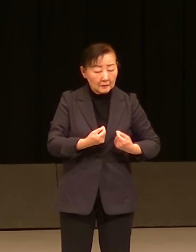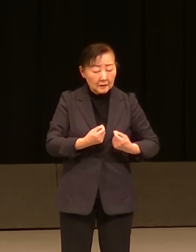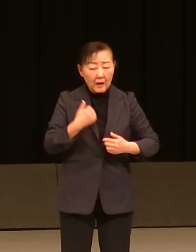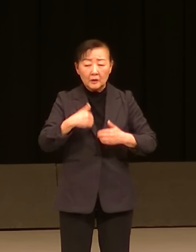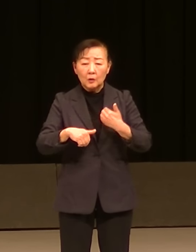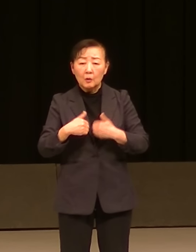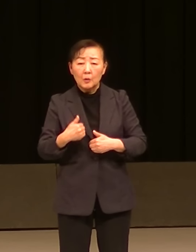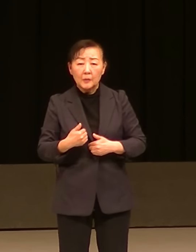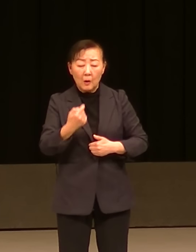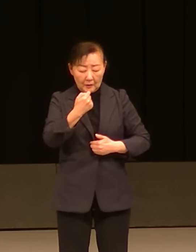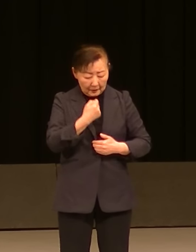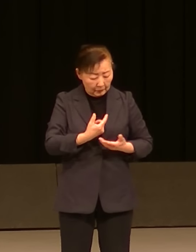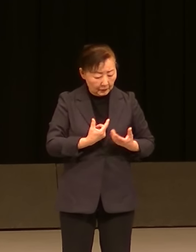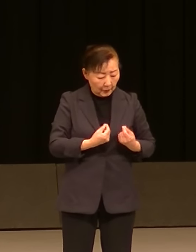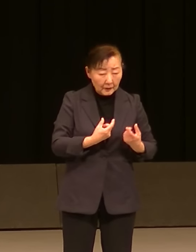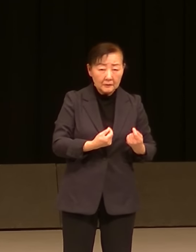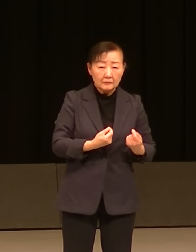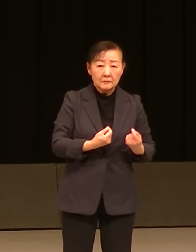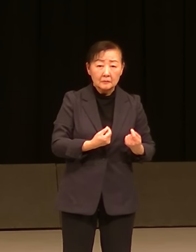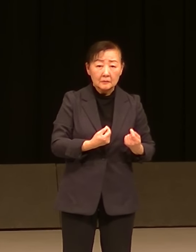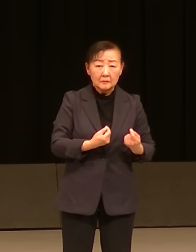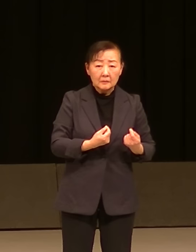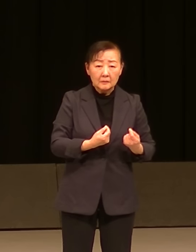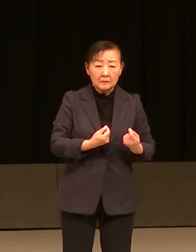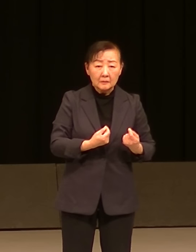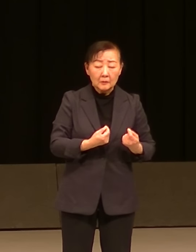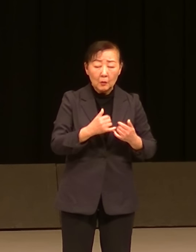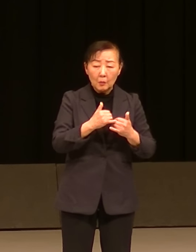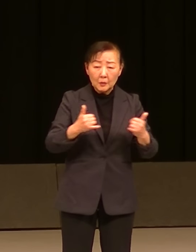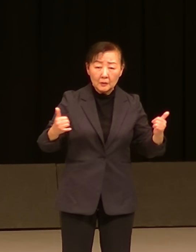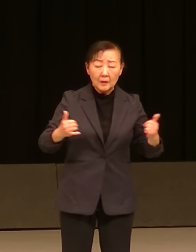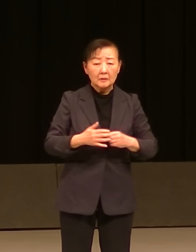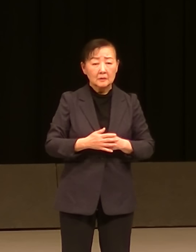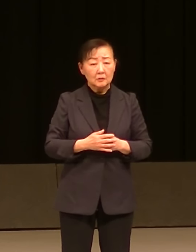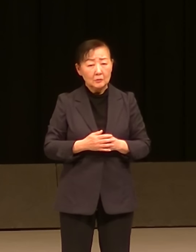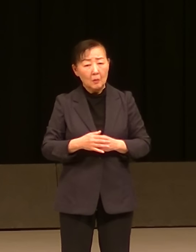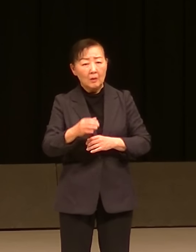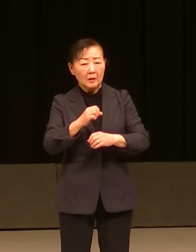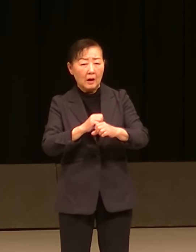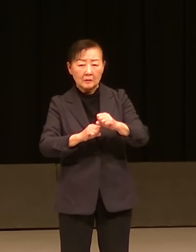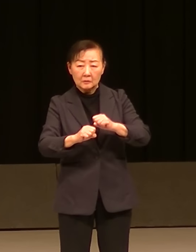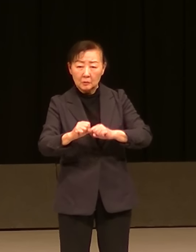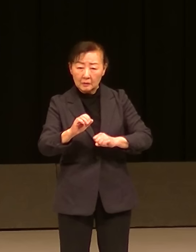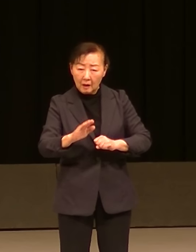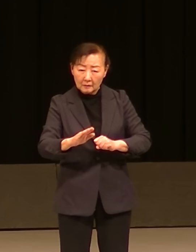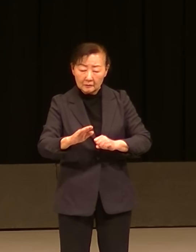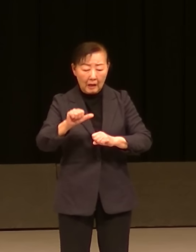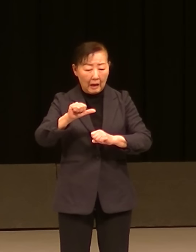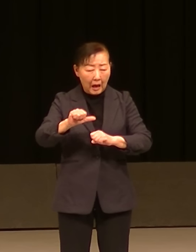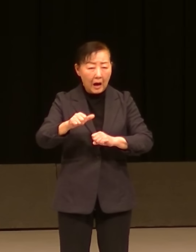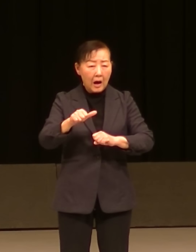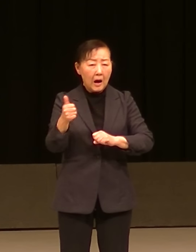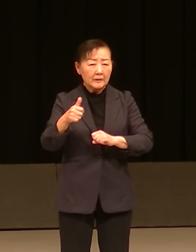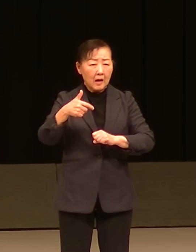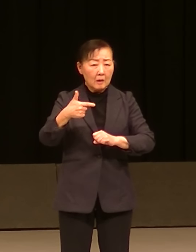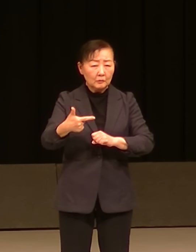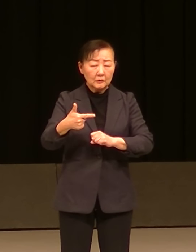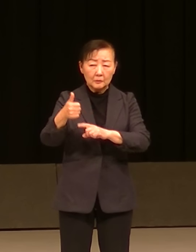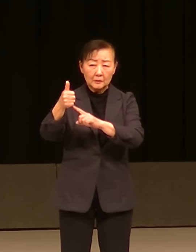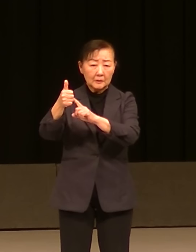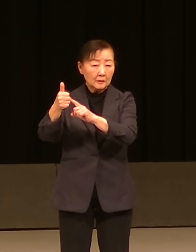喜びを我が喜びとできる、者たちの、まあ、活動だというアダム・スミス大先生の認